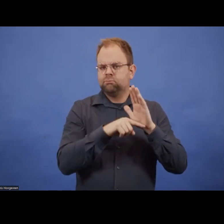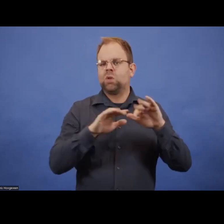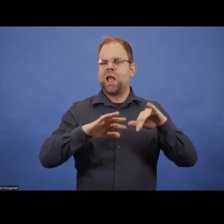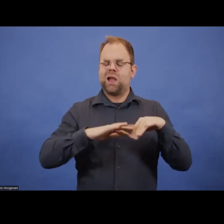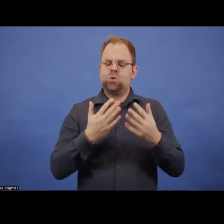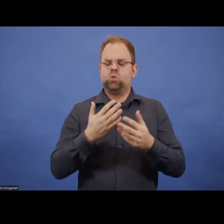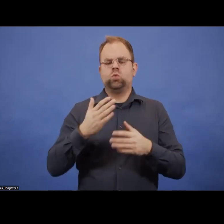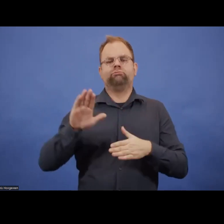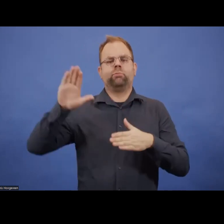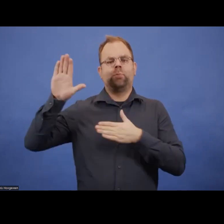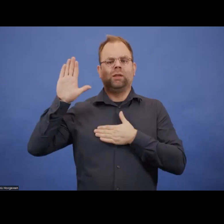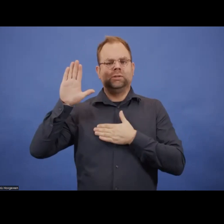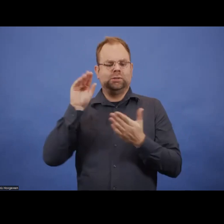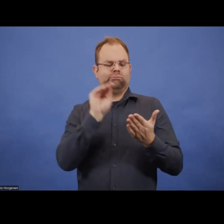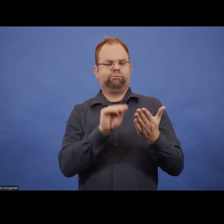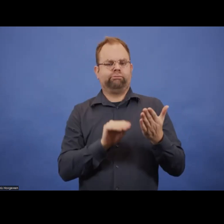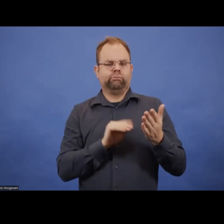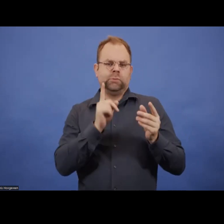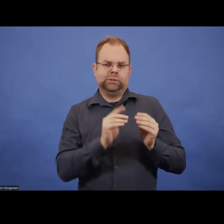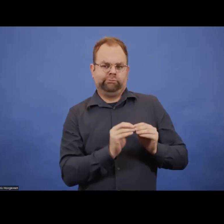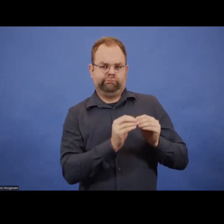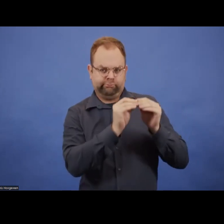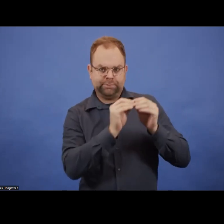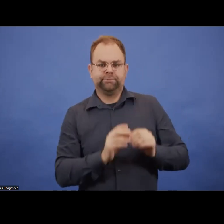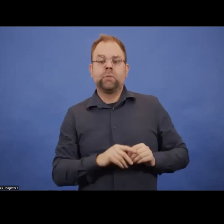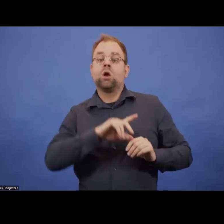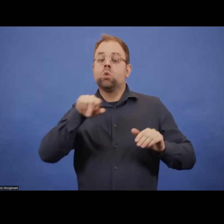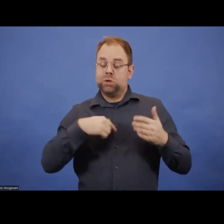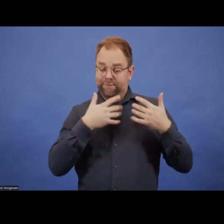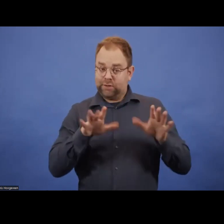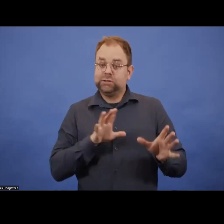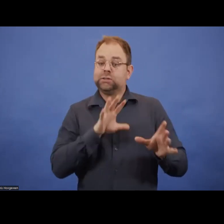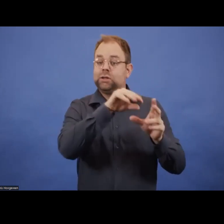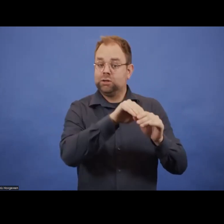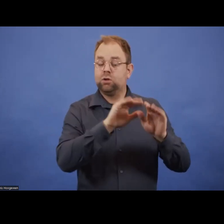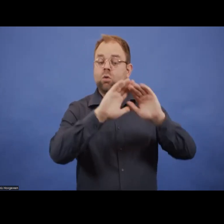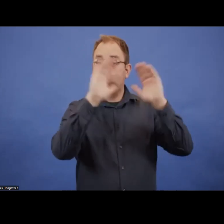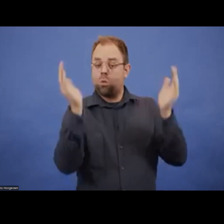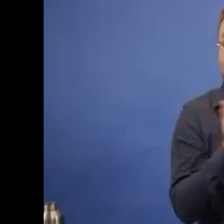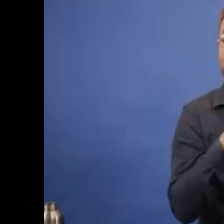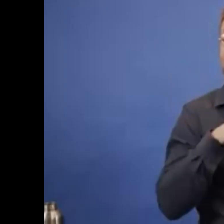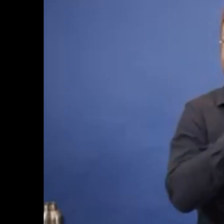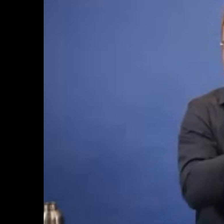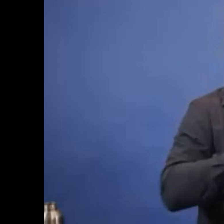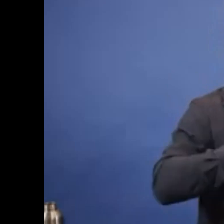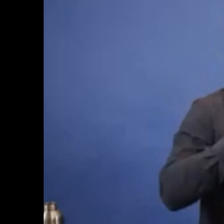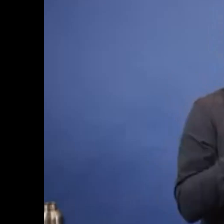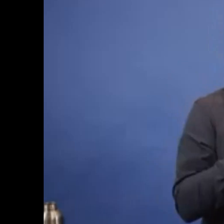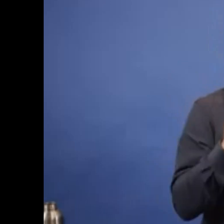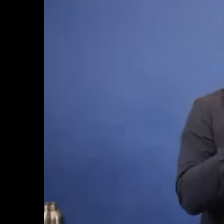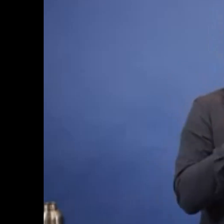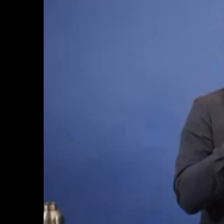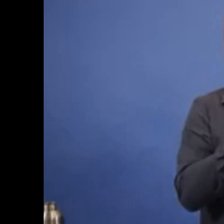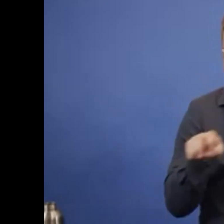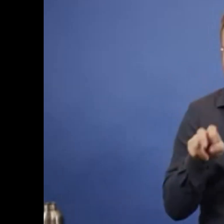Global de Refugiados. Participamos en diferentes sesiones plenarias. Estábamos participando